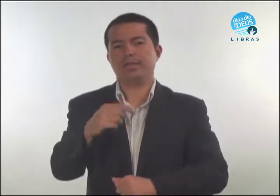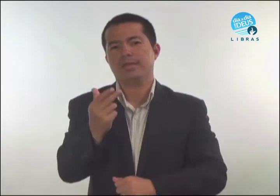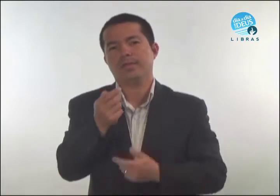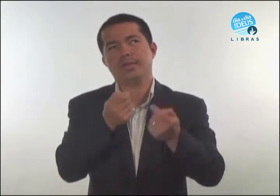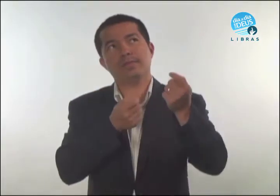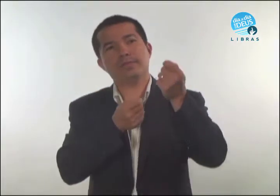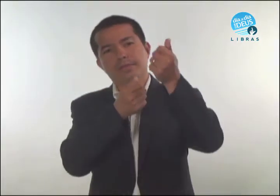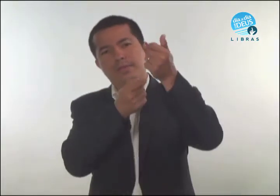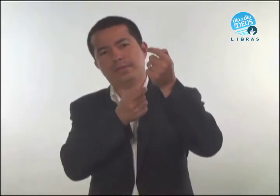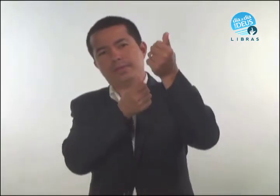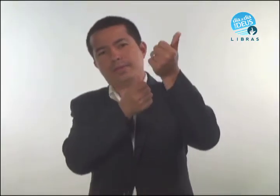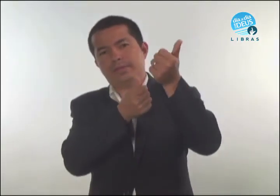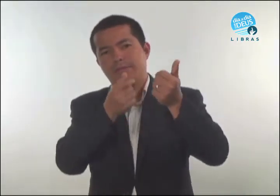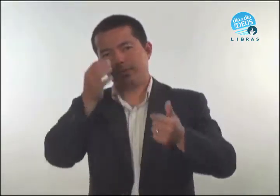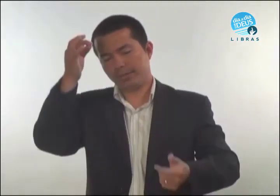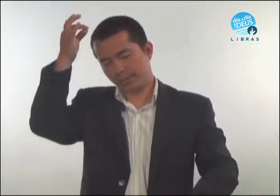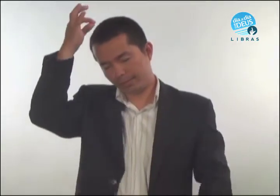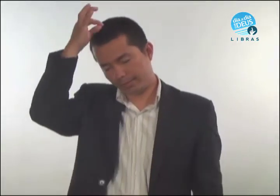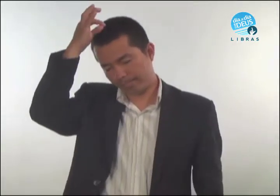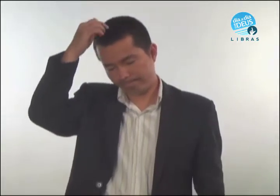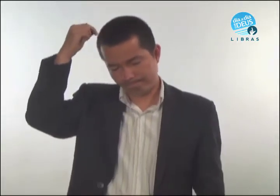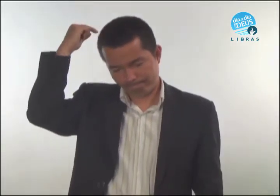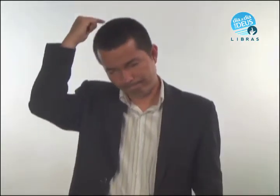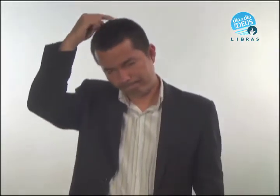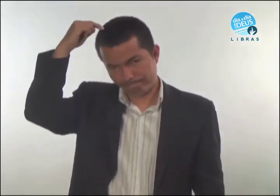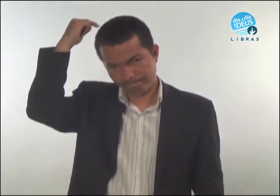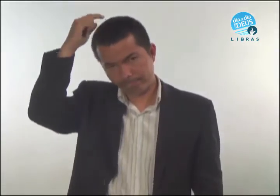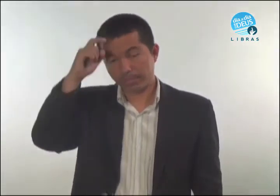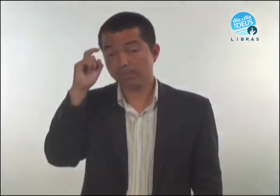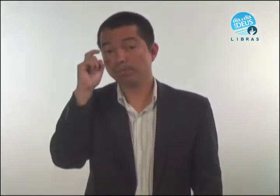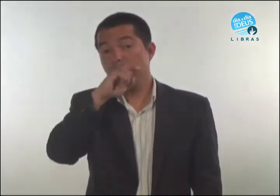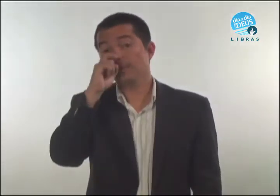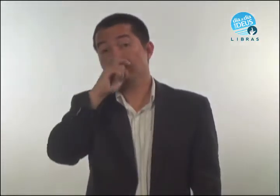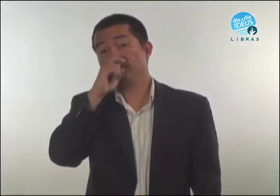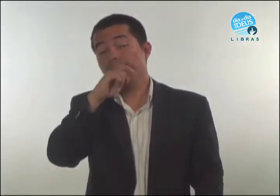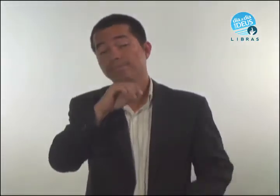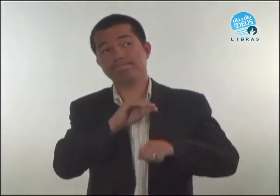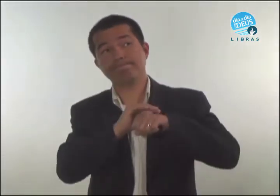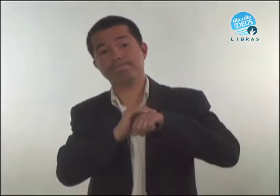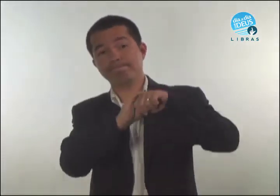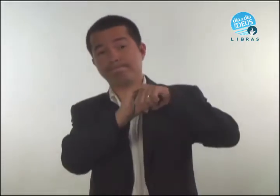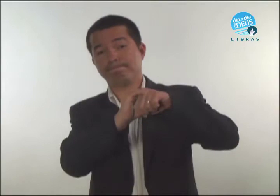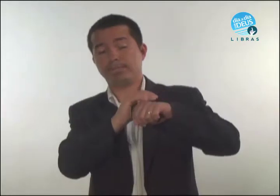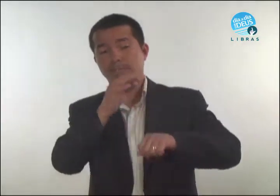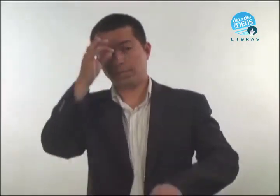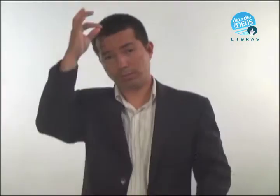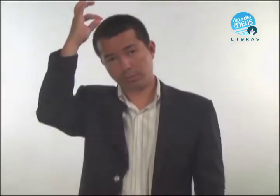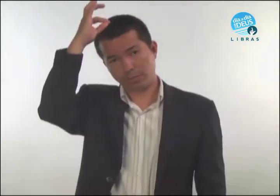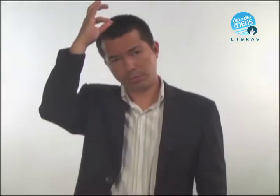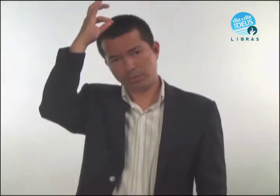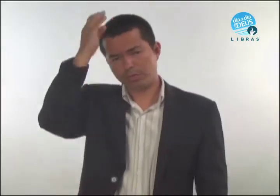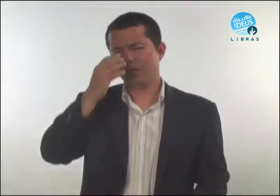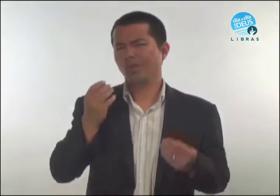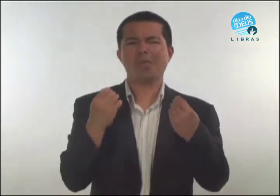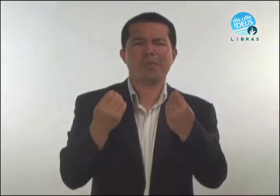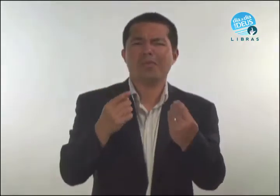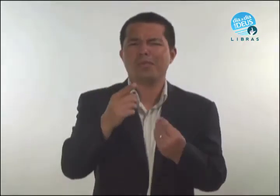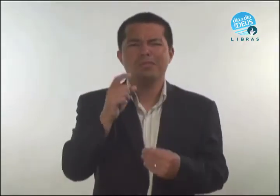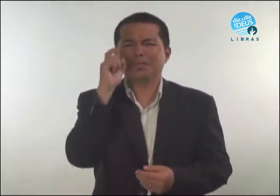desejamos fazer o que Ele nos manda fazer do nosso jeito, da nossa maneira, e não obedecemos à voz dEle no nosso